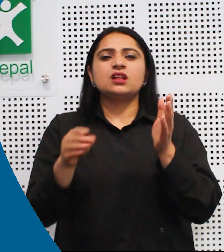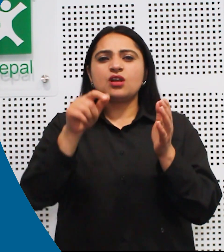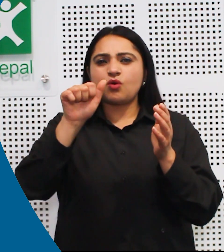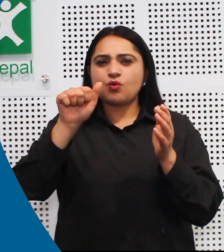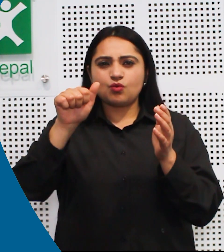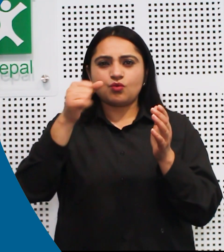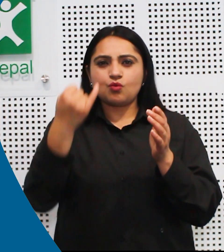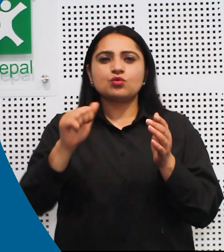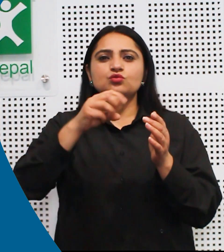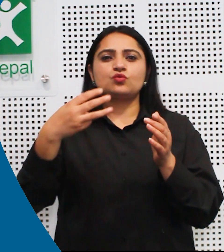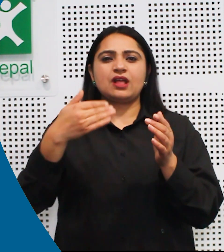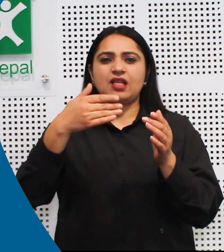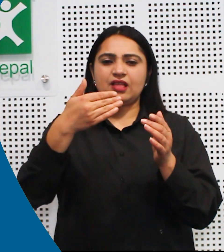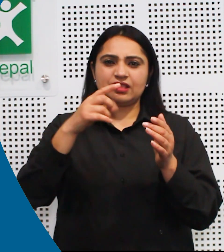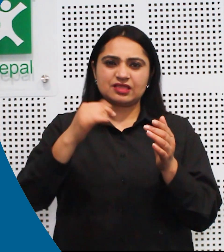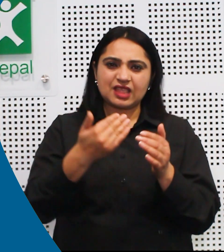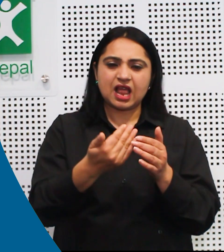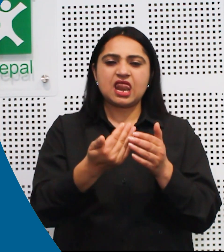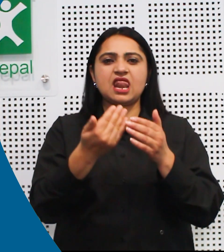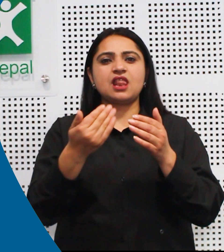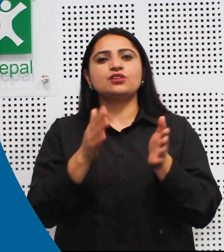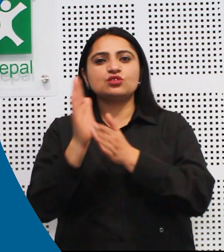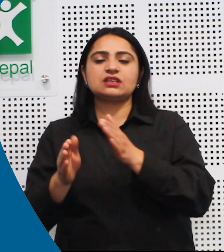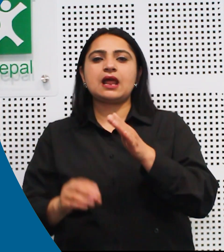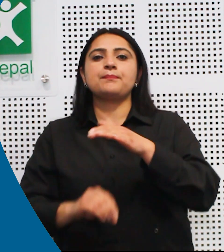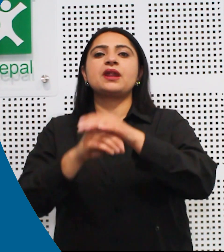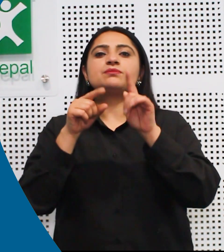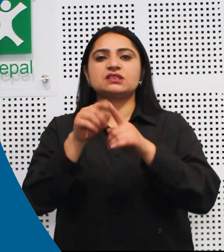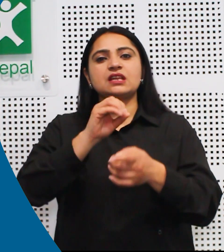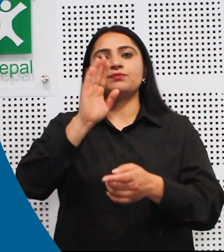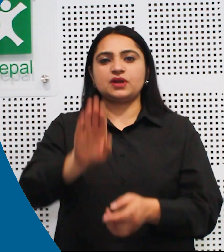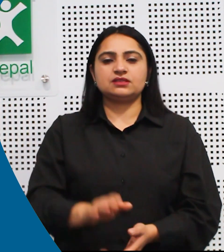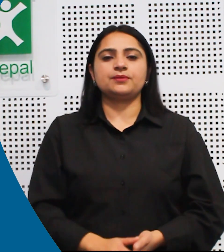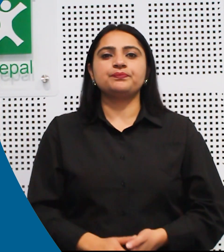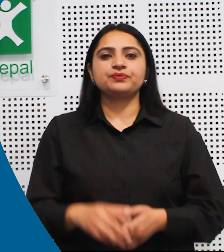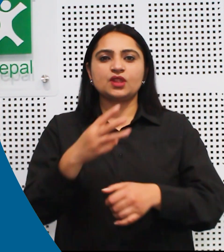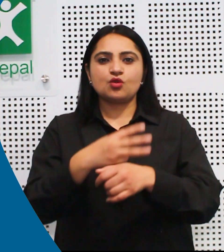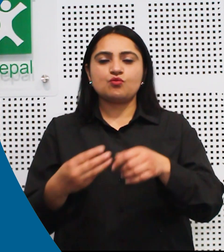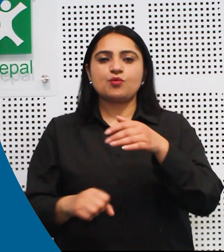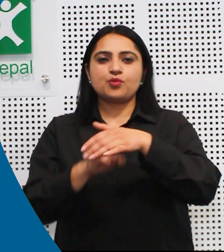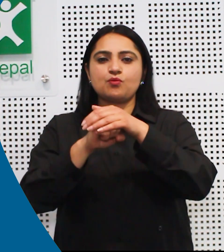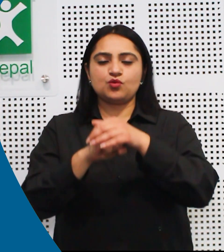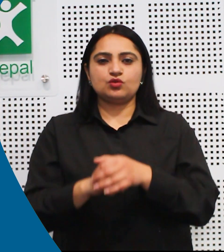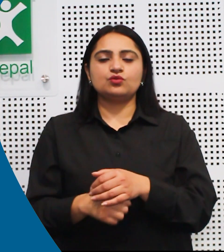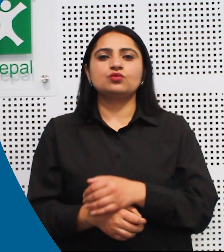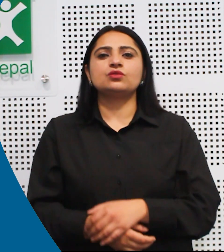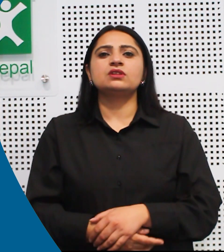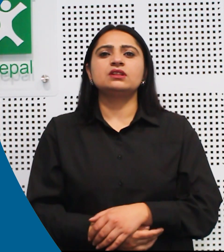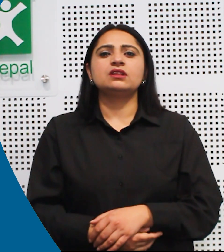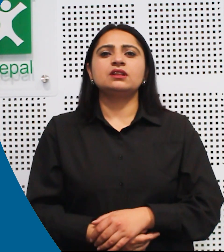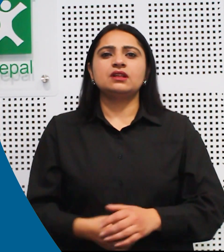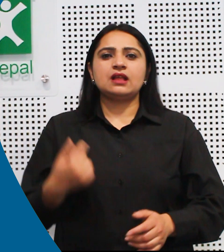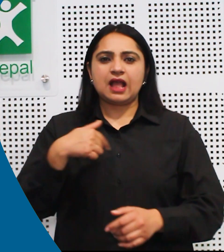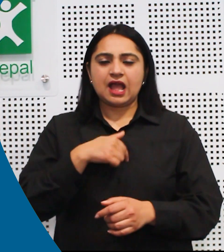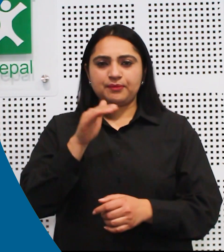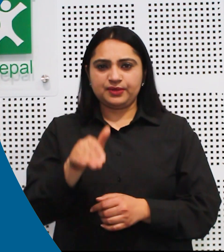ताल लगायतका योजनालाई प्राथमिकताका साथ पठाइएको छ। टिकापुर नगरपालिकाका उपप्रमुख खडक बहादुर शाह, हामीले समपूरक